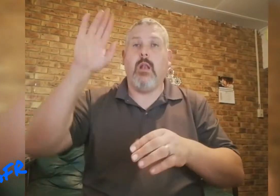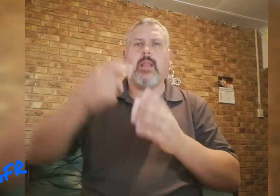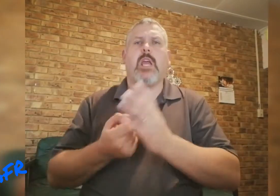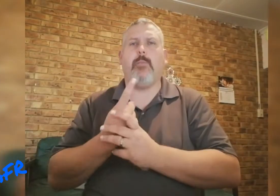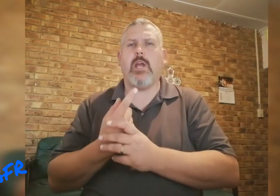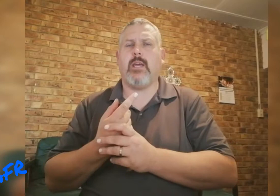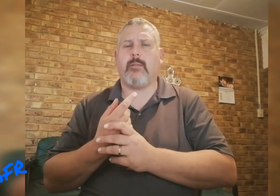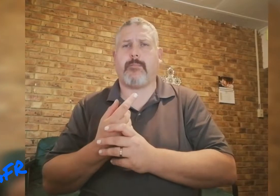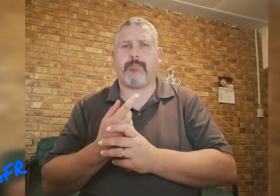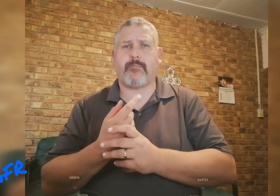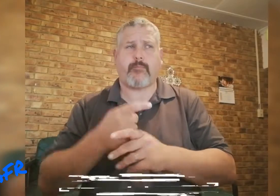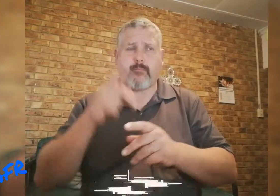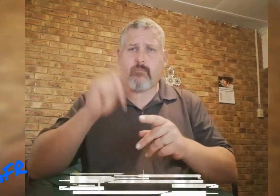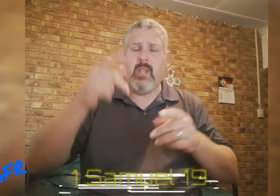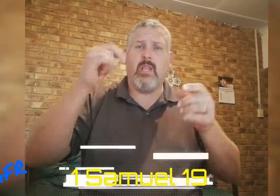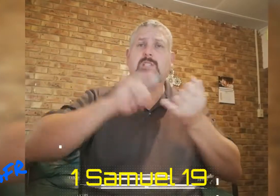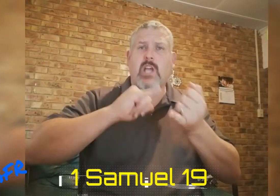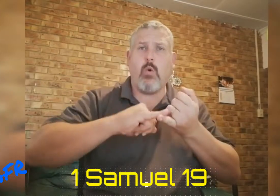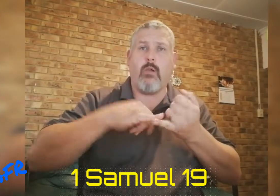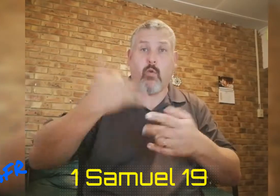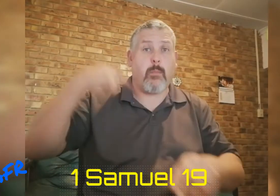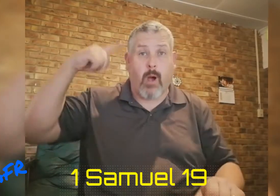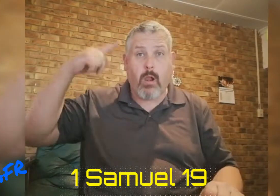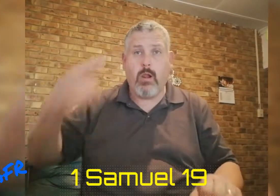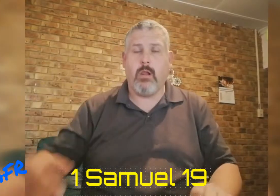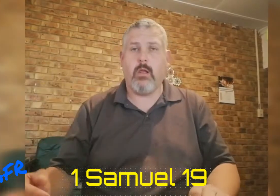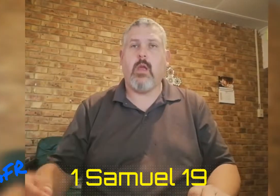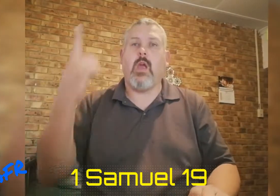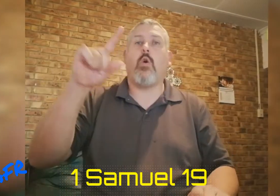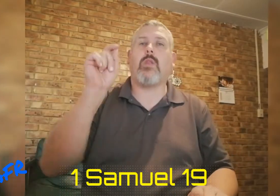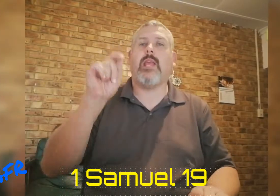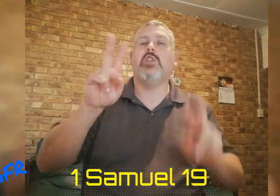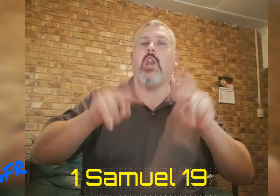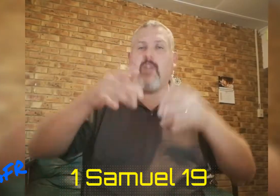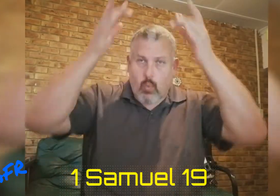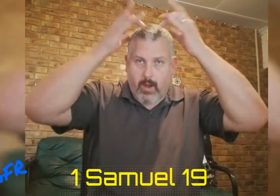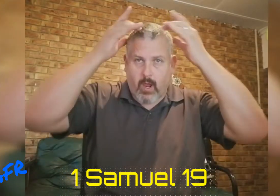laat het gebeur dit dat Saul word mal en God kies nuwe koning